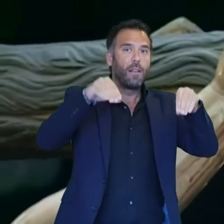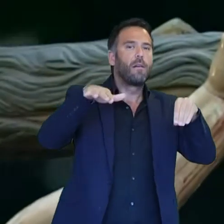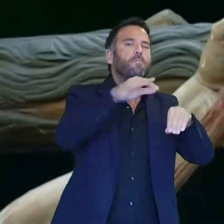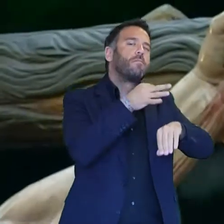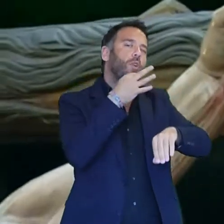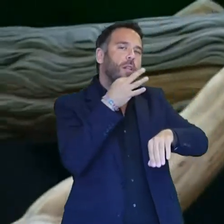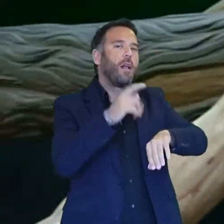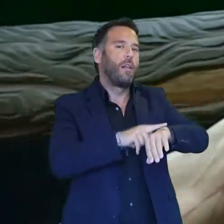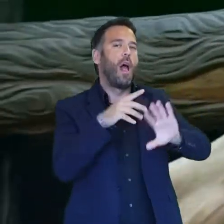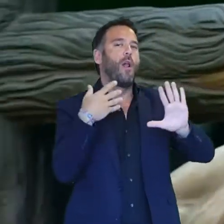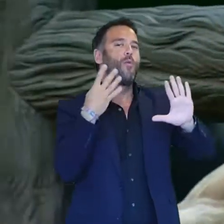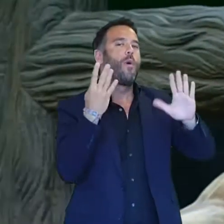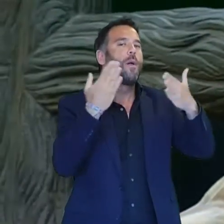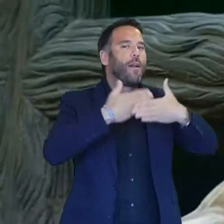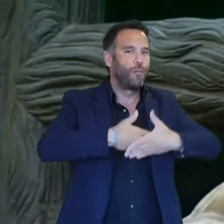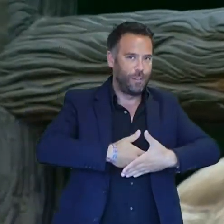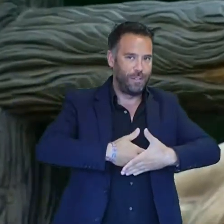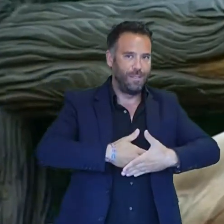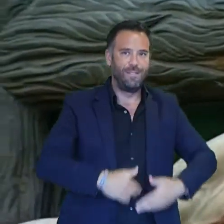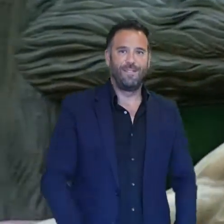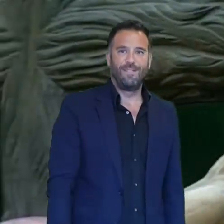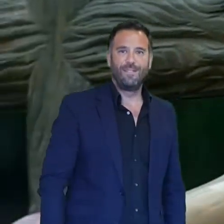a las 9 de la noche.